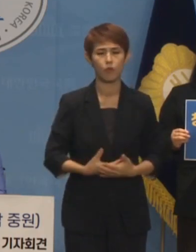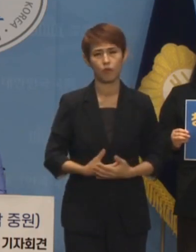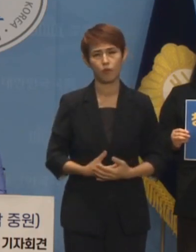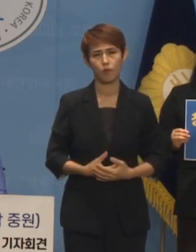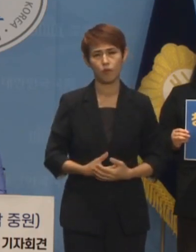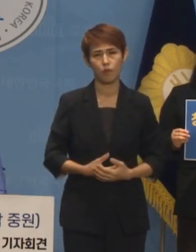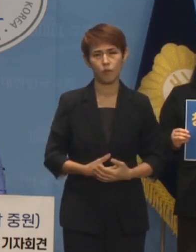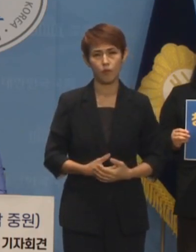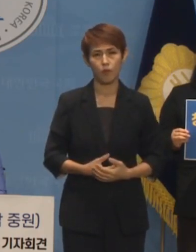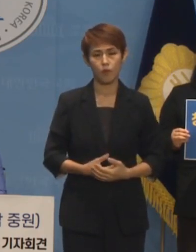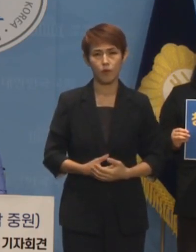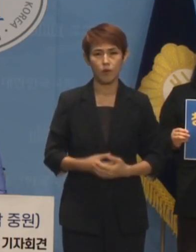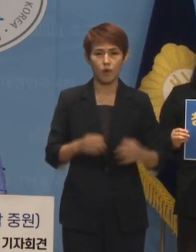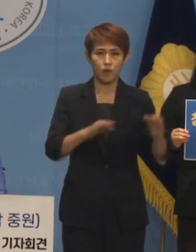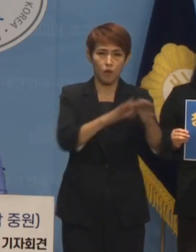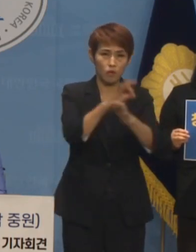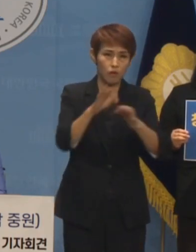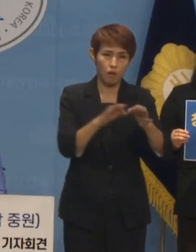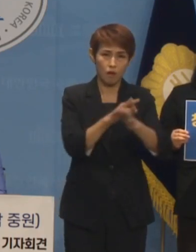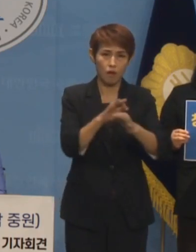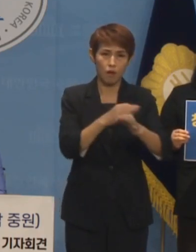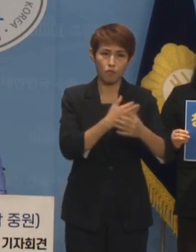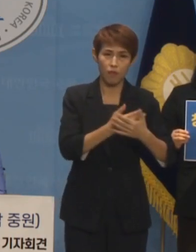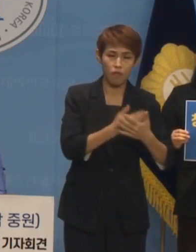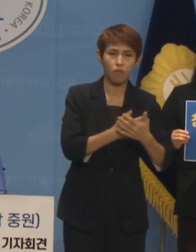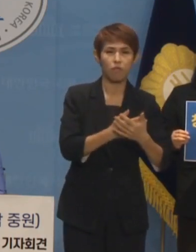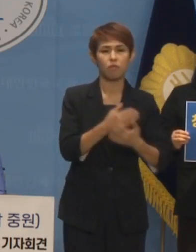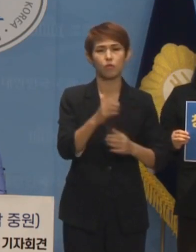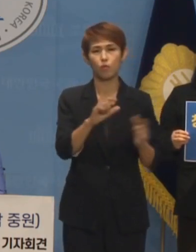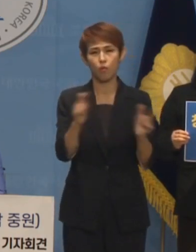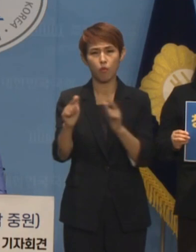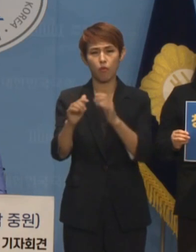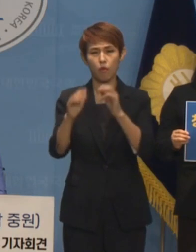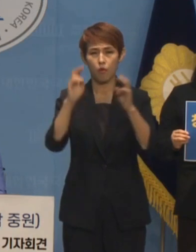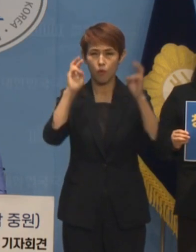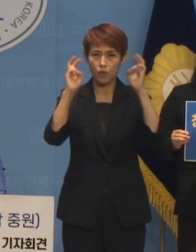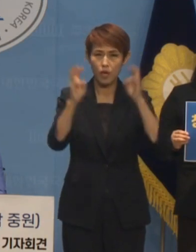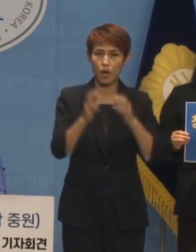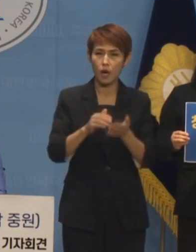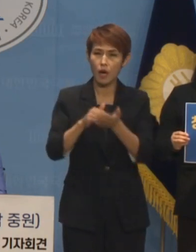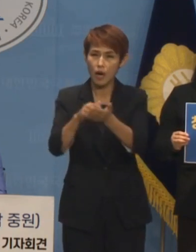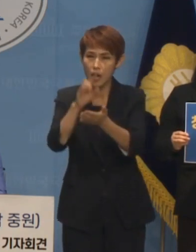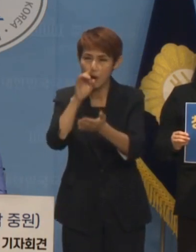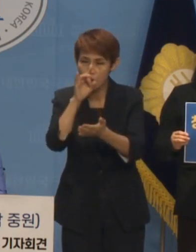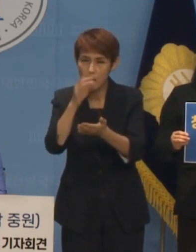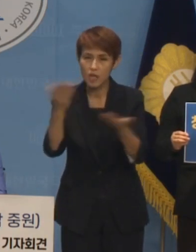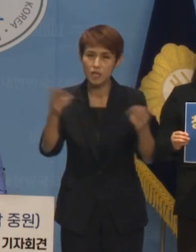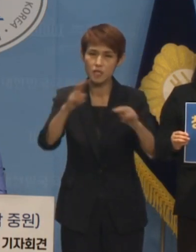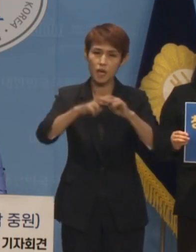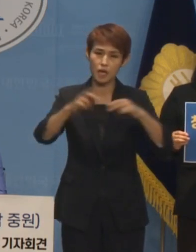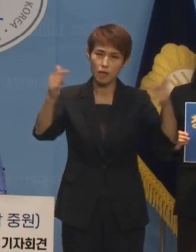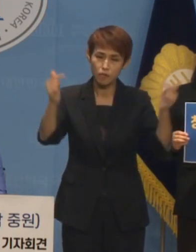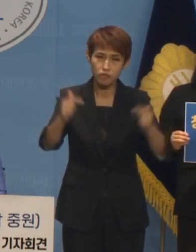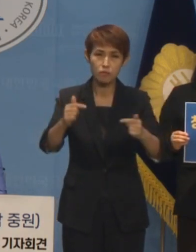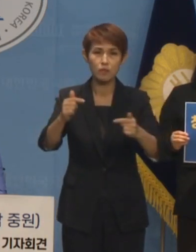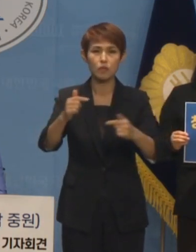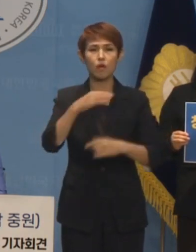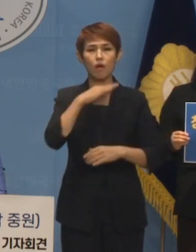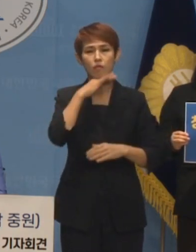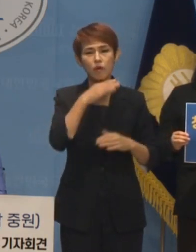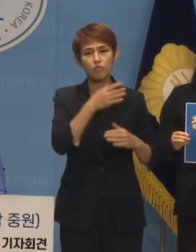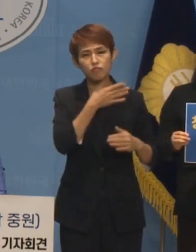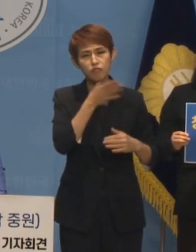있습니다. 경제 불안과 산업 전환에 따른 일자리 변화와 축소, 고령화에 따른 인구 구조